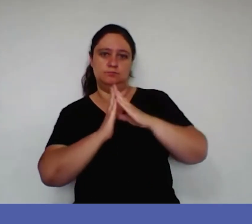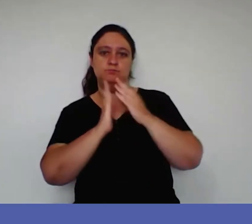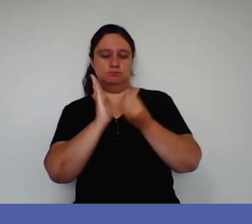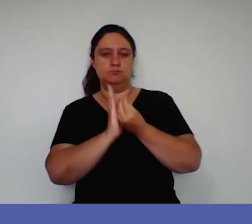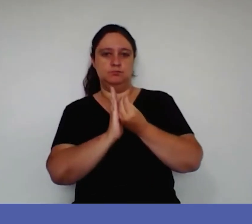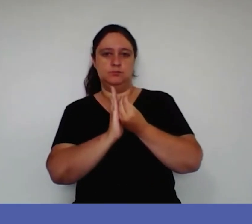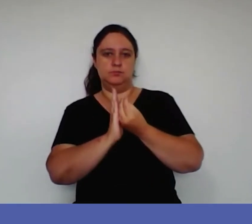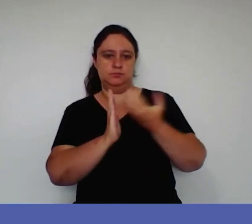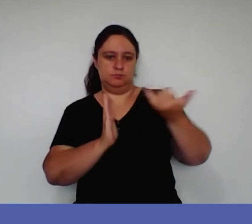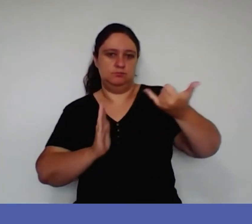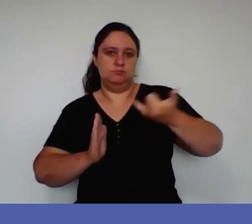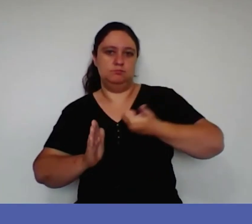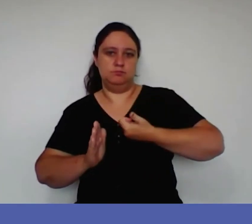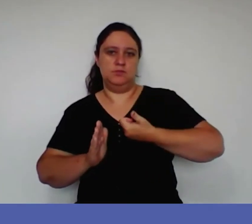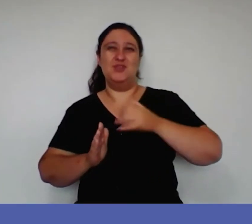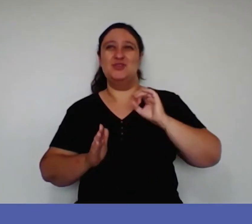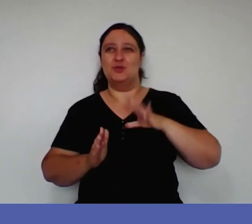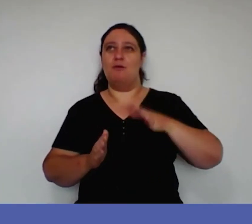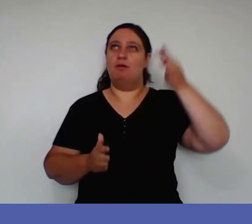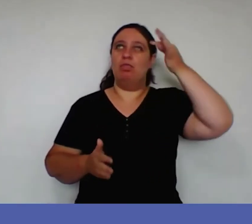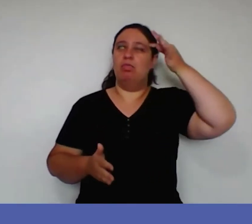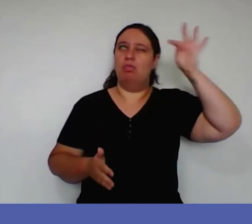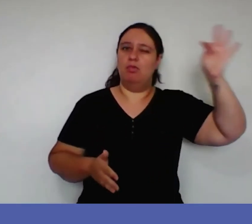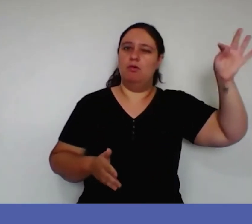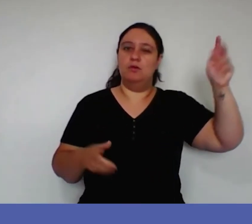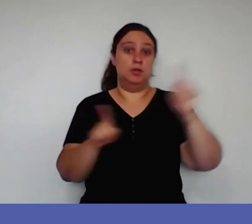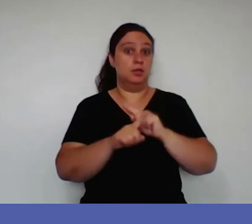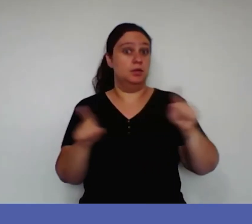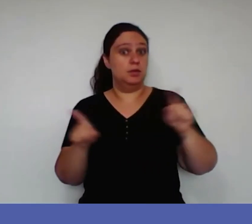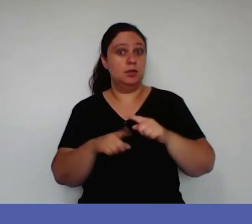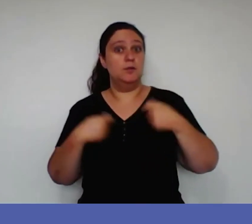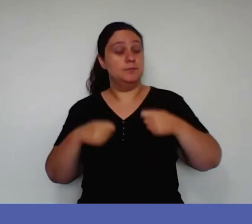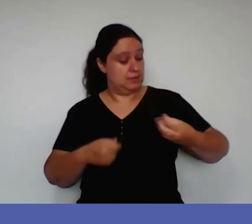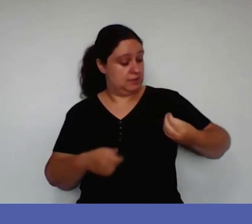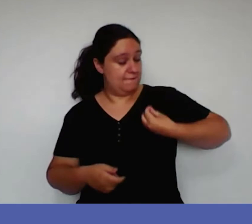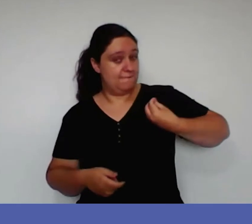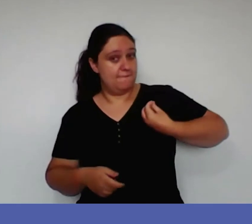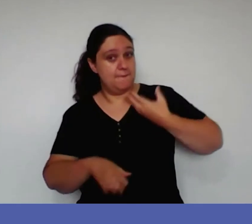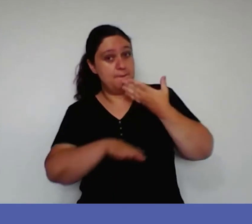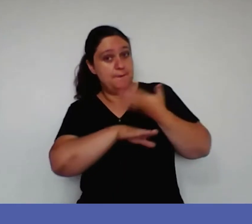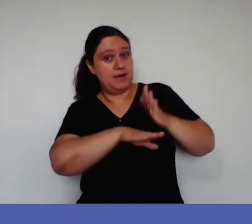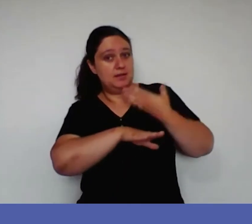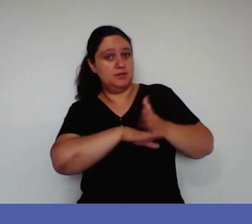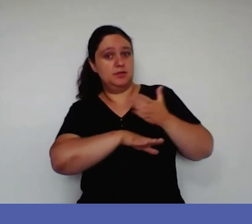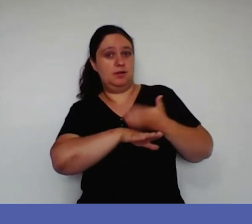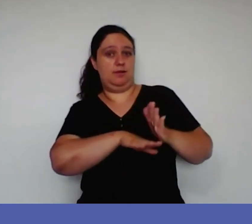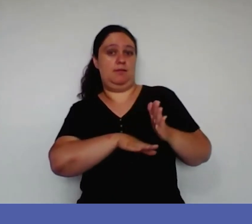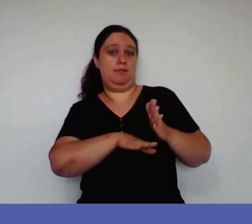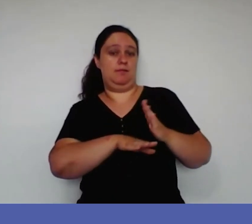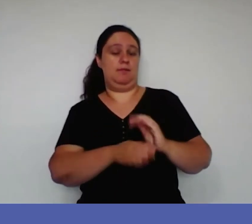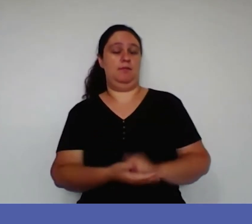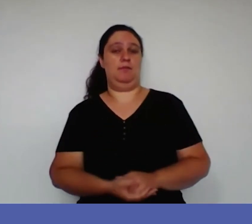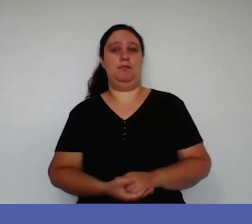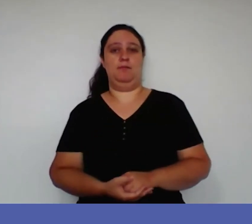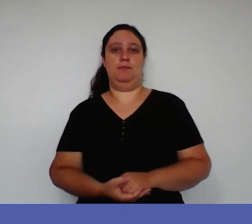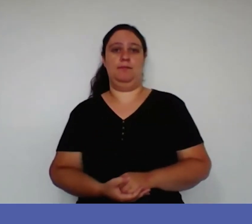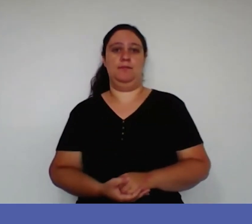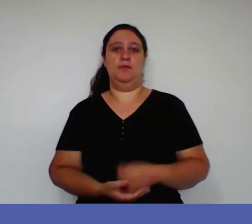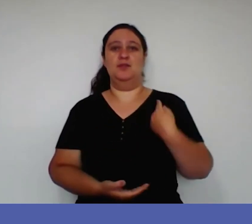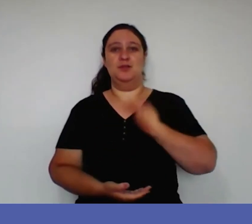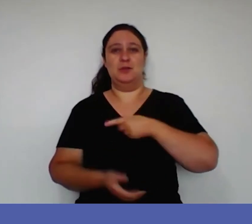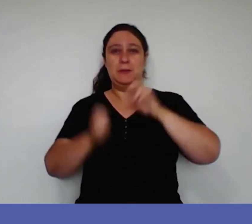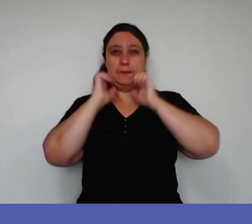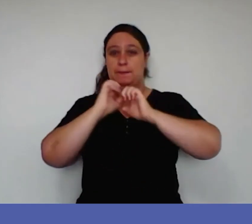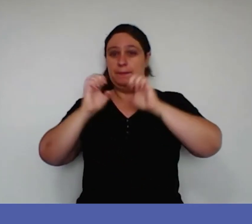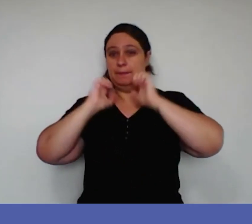ser meramente uma teoria. Você precisa viver a realidade. Nós não pregamos uma coisa e vivemos outra.